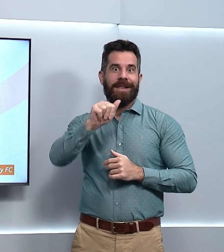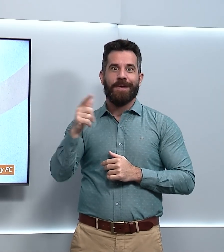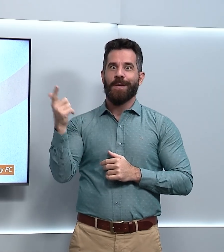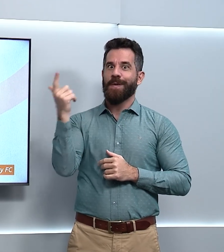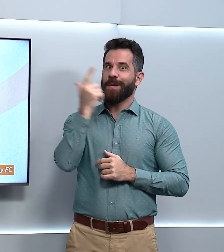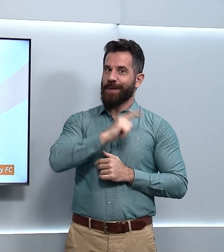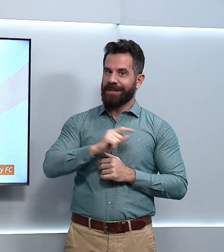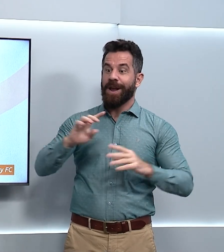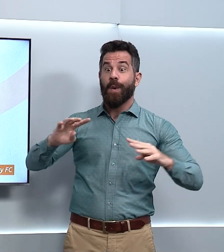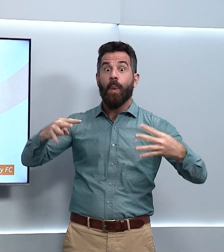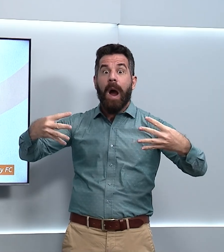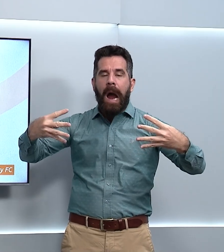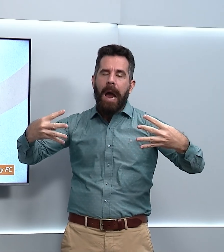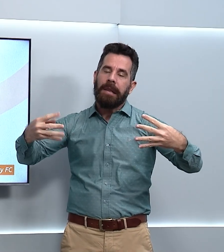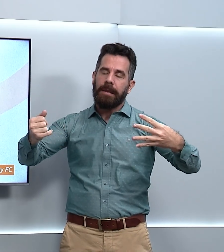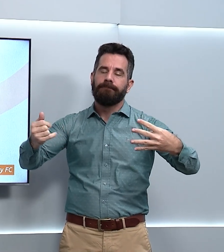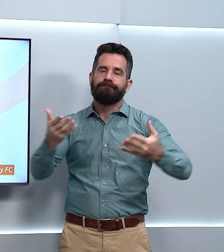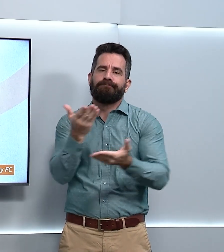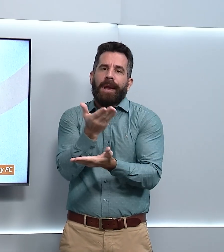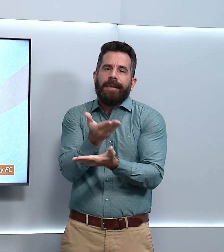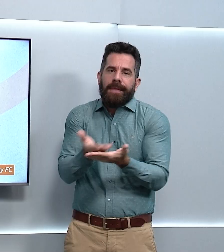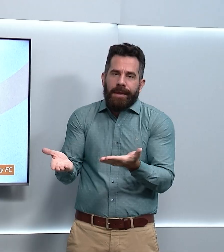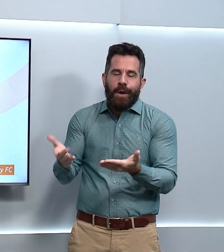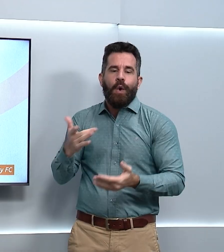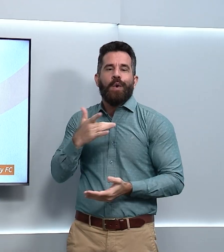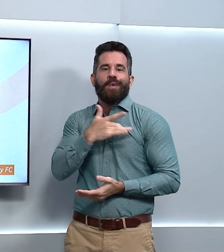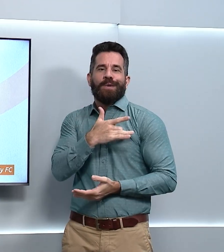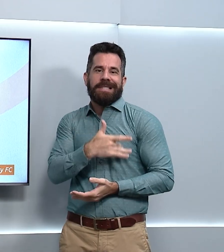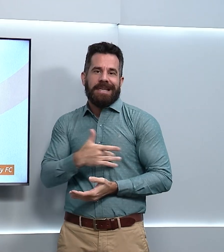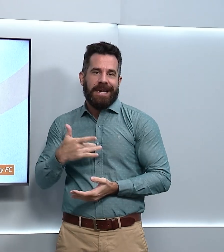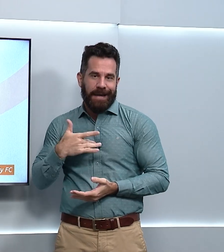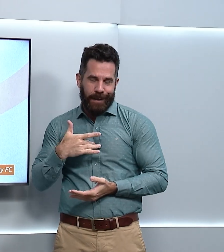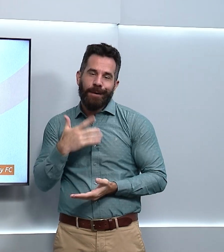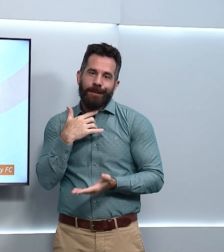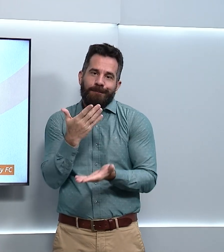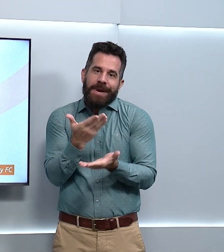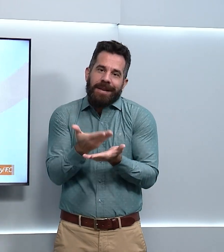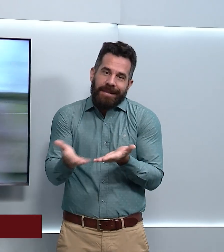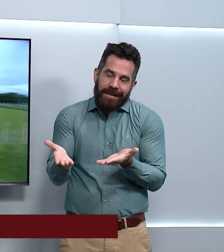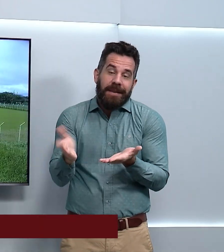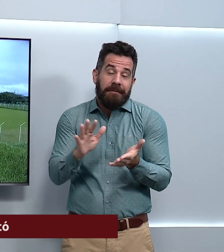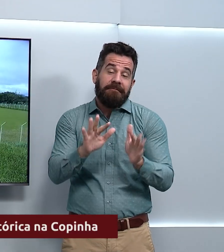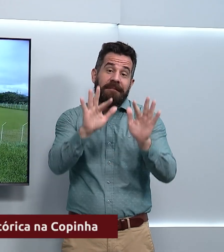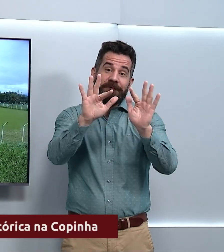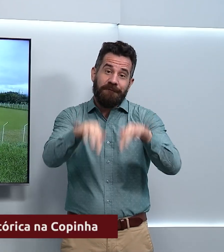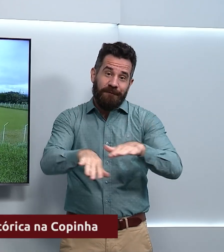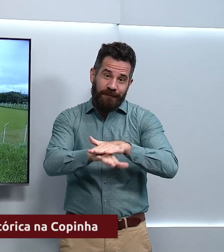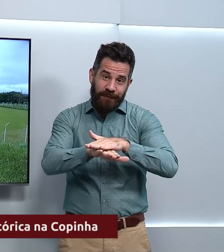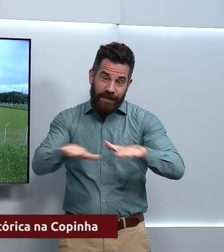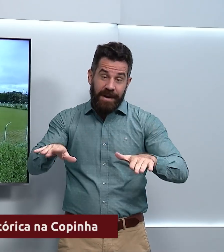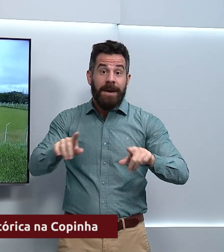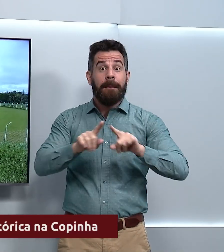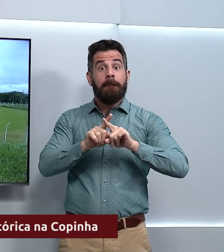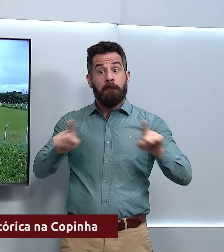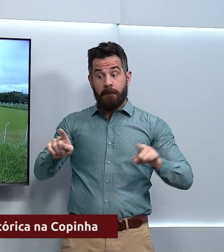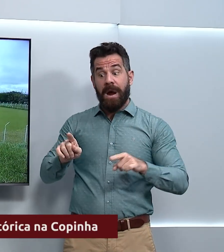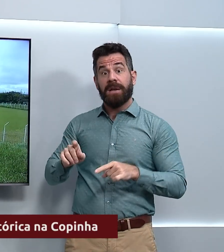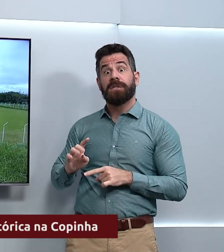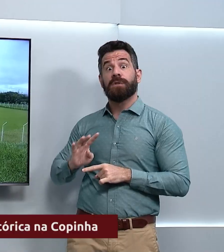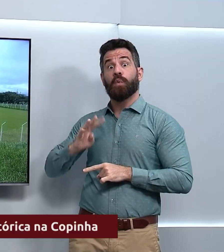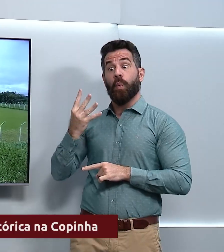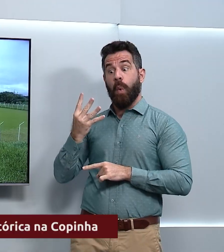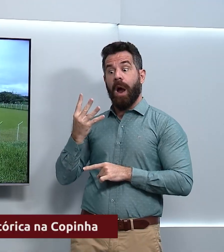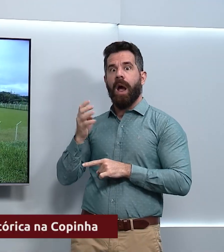goiano foi eliminado pelo Cruzeiro e se despediu da Copinha em 2026. Dos 4 representantes estaduais,